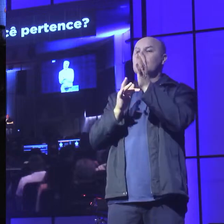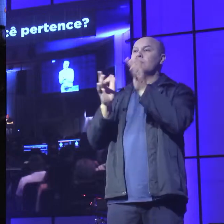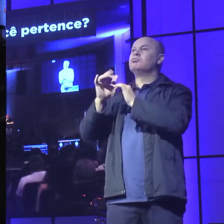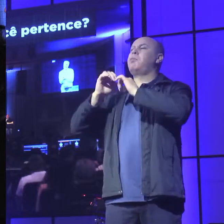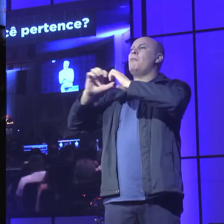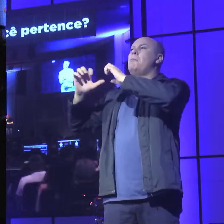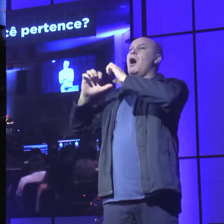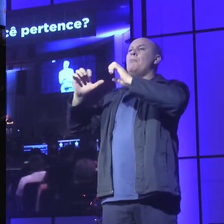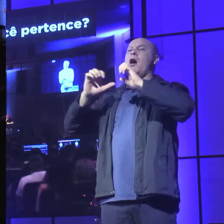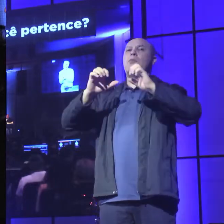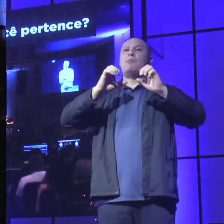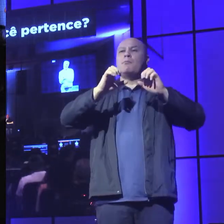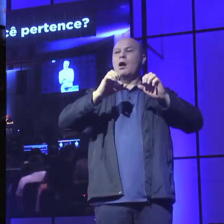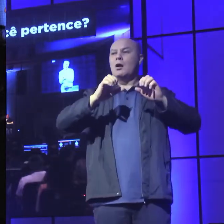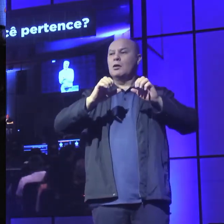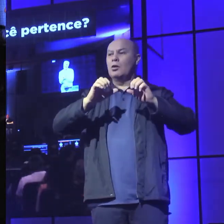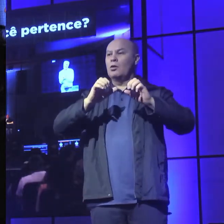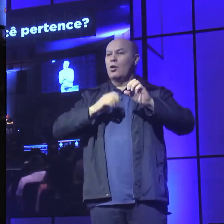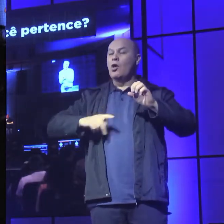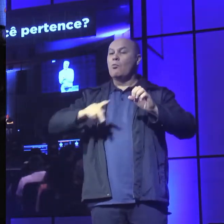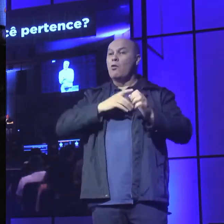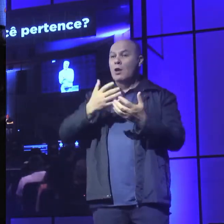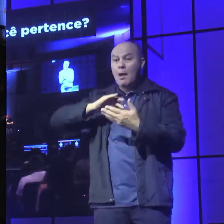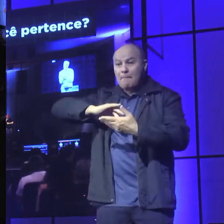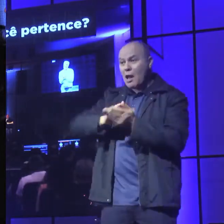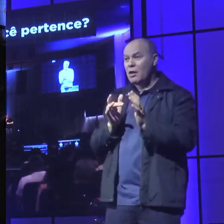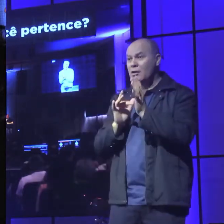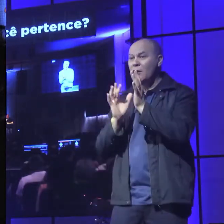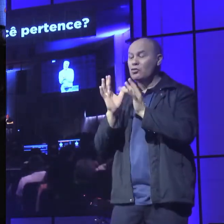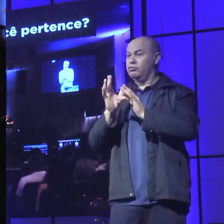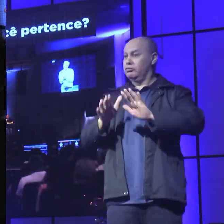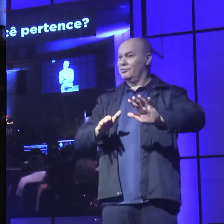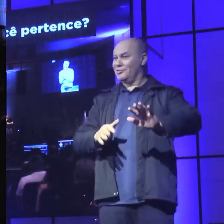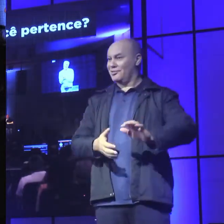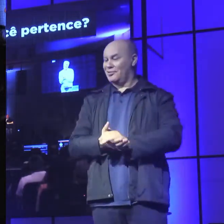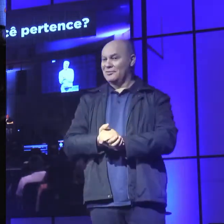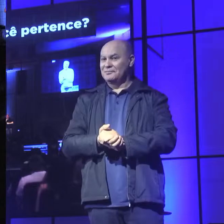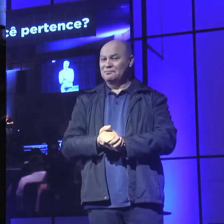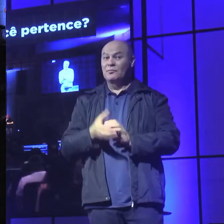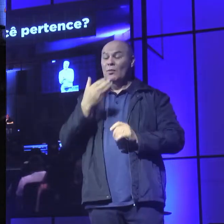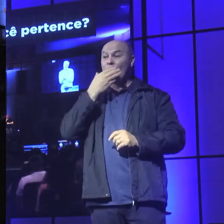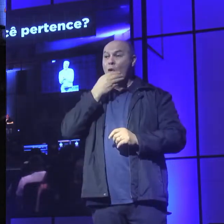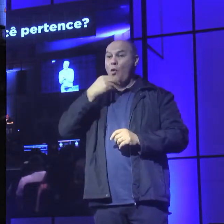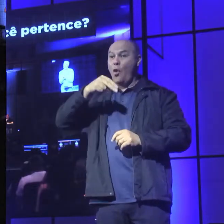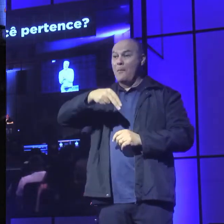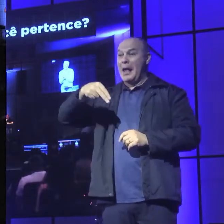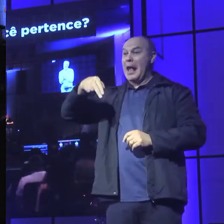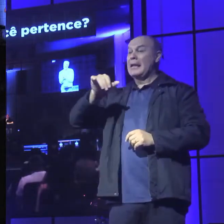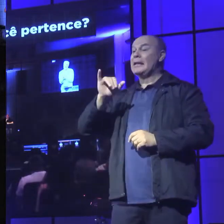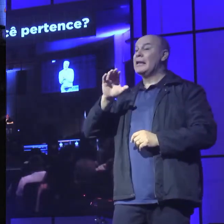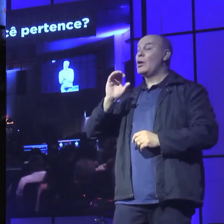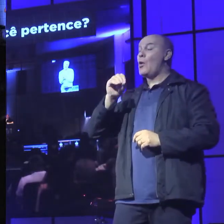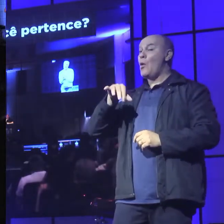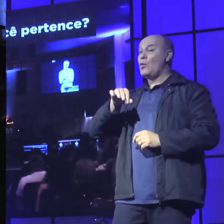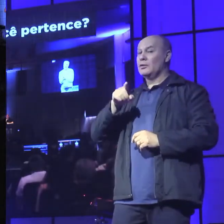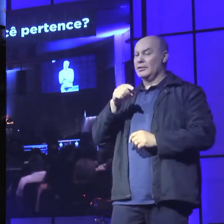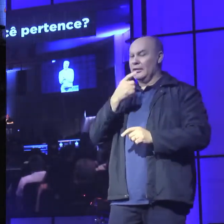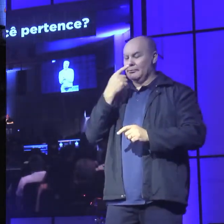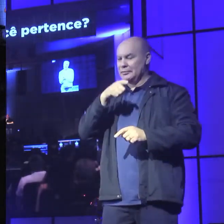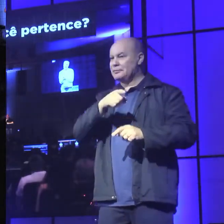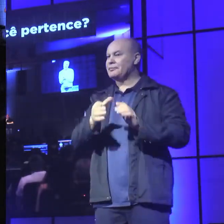então faz de uma loucura. Vejam o que o texto nos diz. Na segunda vez que o nome de Nicodemos é citado, provavelmente no